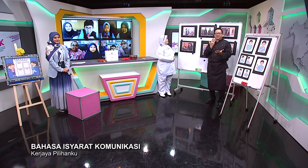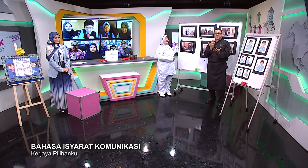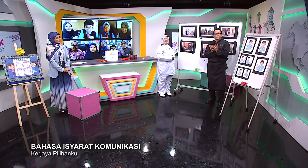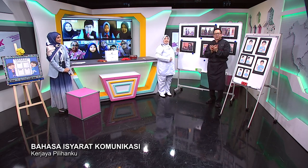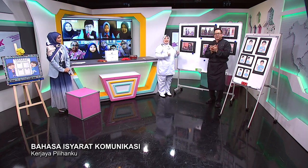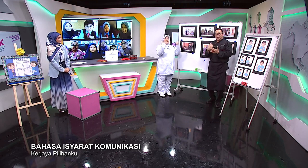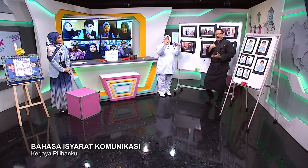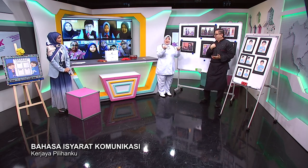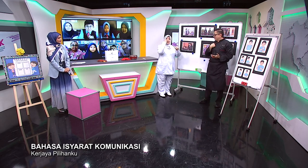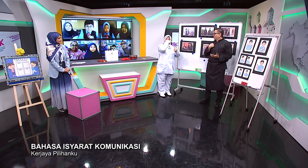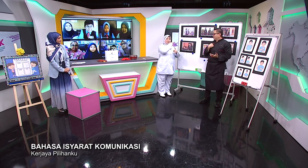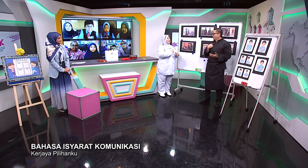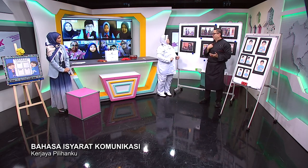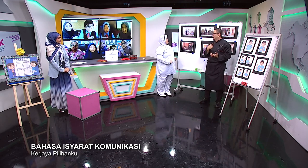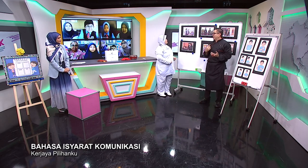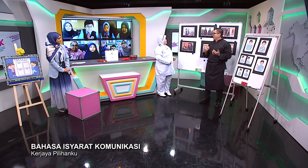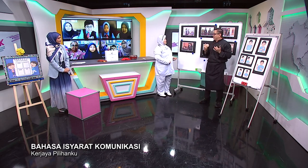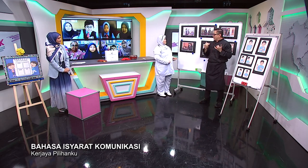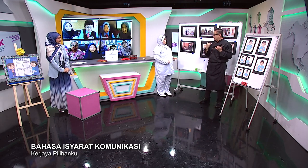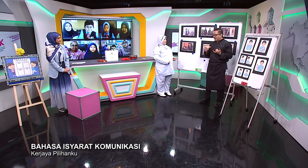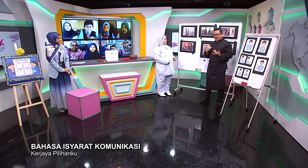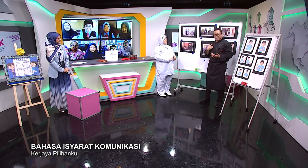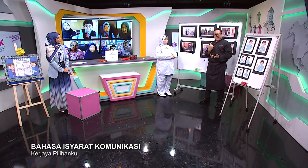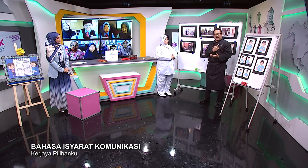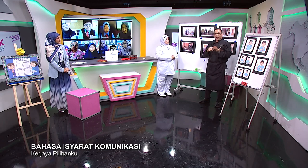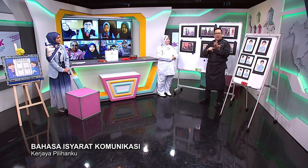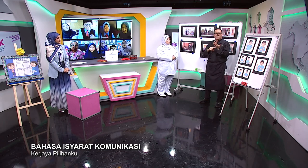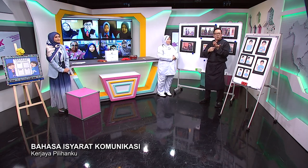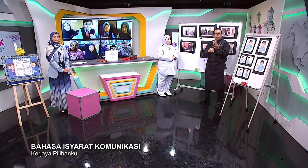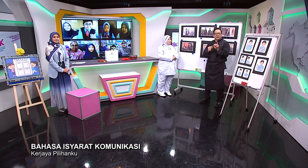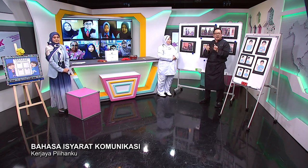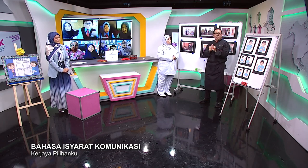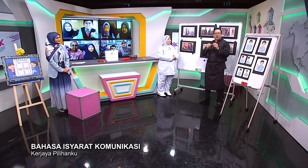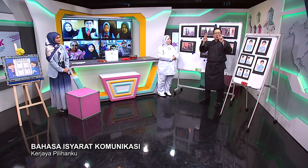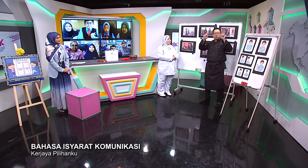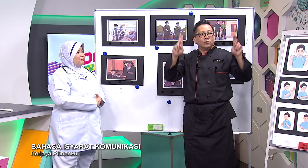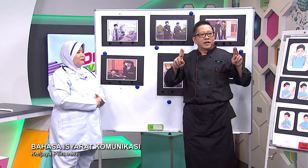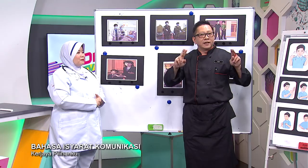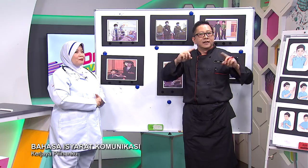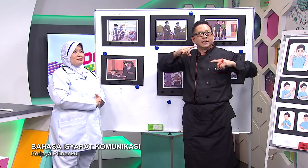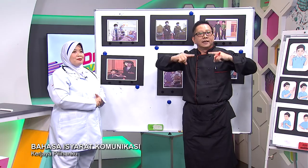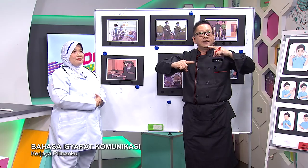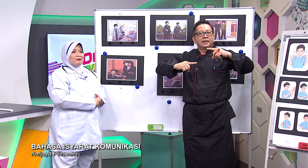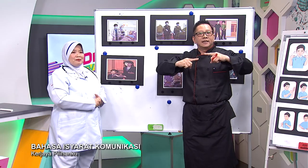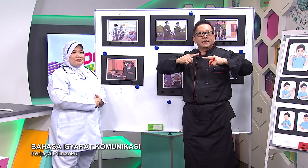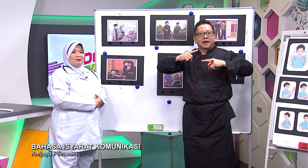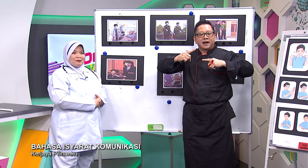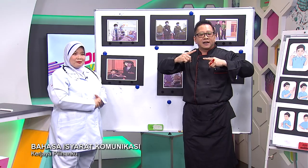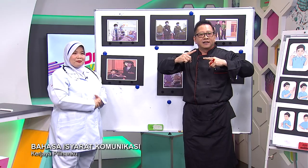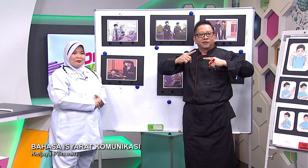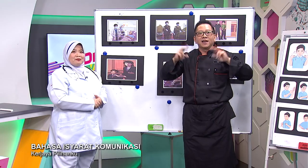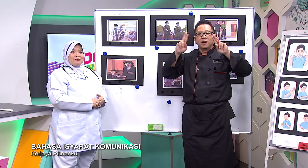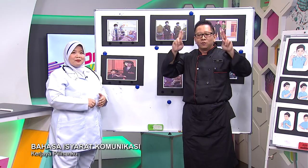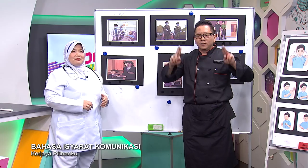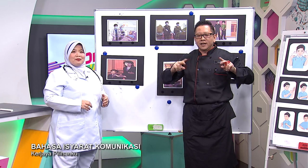Baik. Sekarang tengok. Okey. Okey. Sekarang kita akan mula dengan ujian